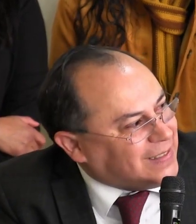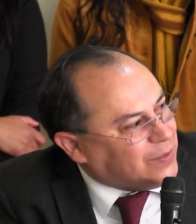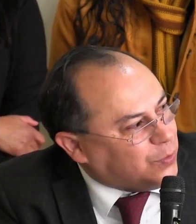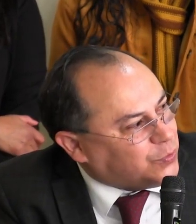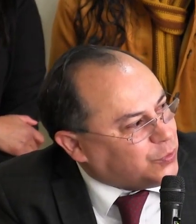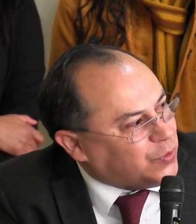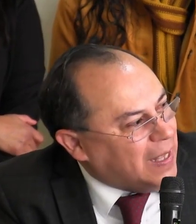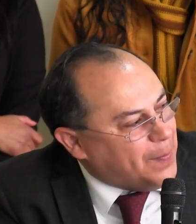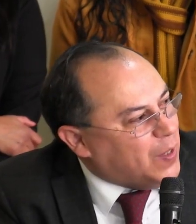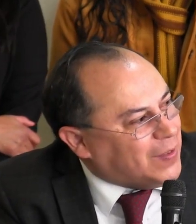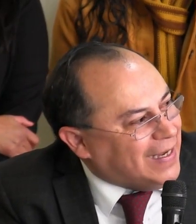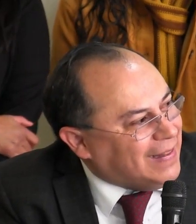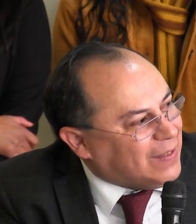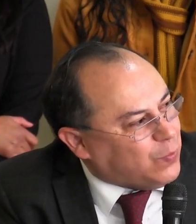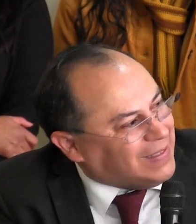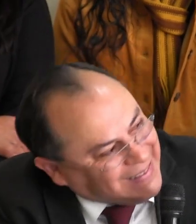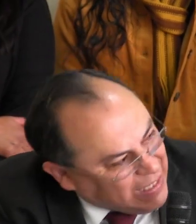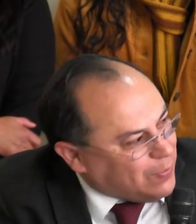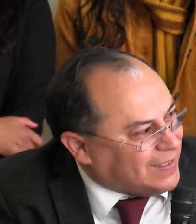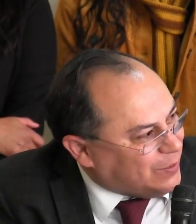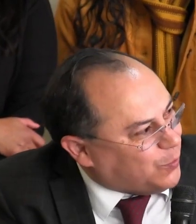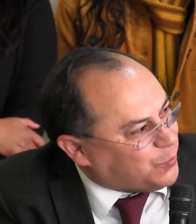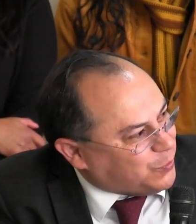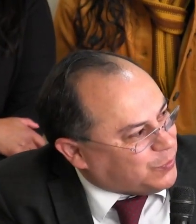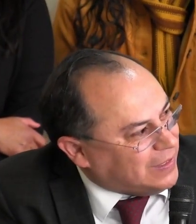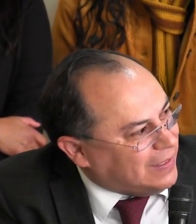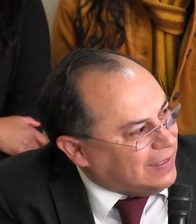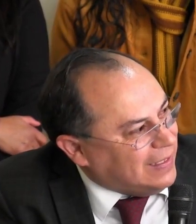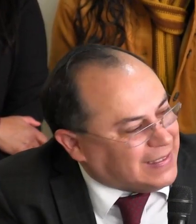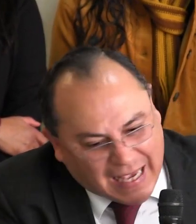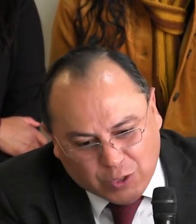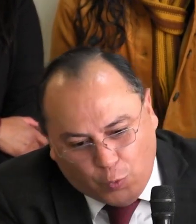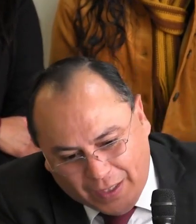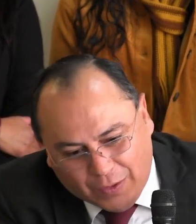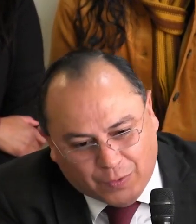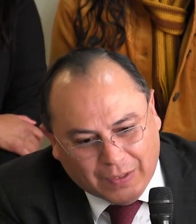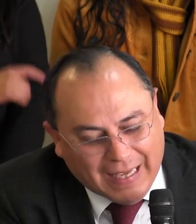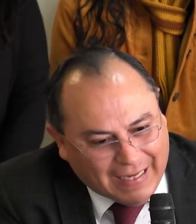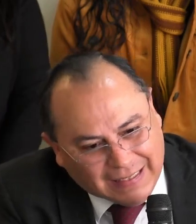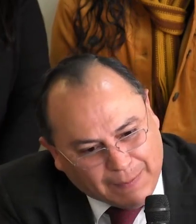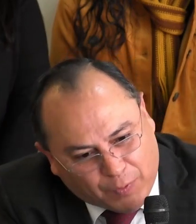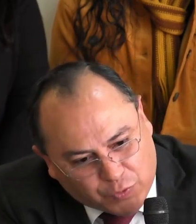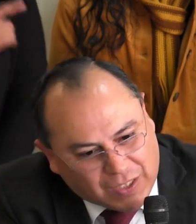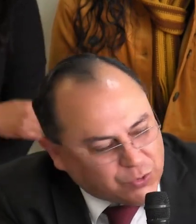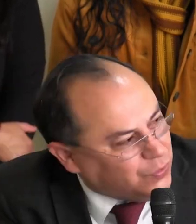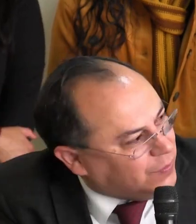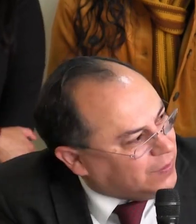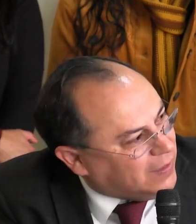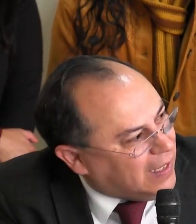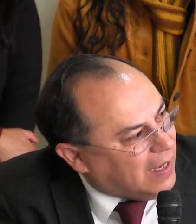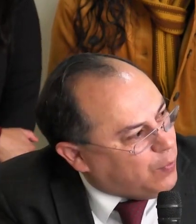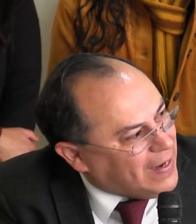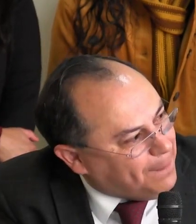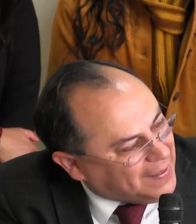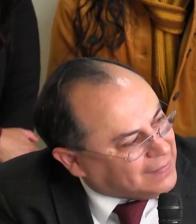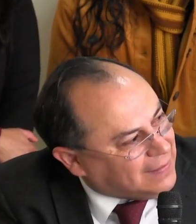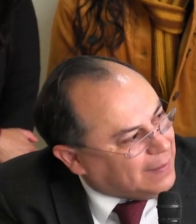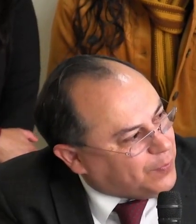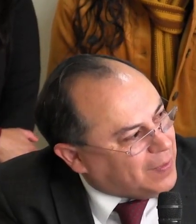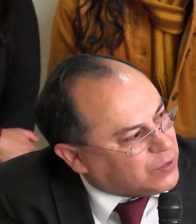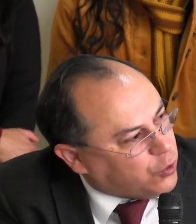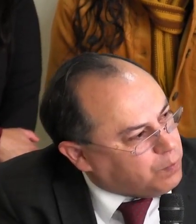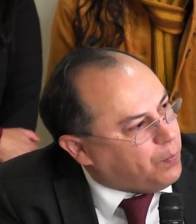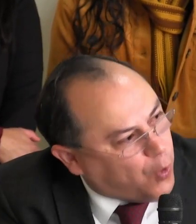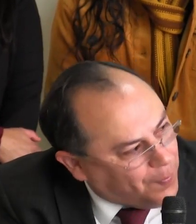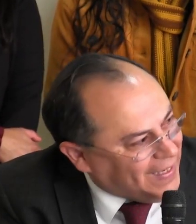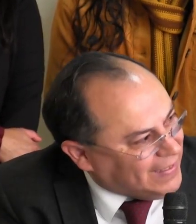procesos son exitosos, pero en realidad no han sido exitosos. Y se ha excluido en ese proceso a buena parte de